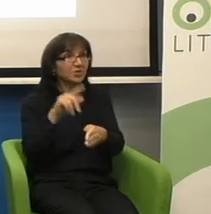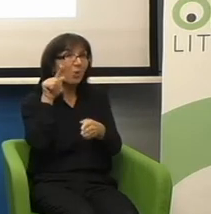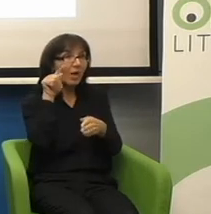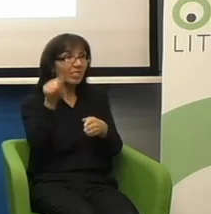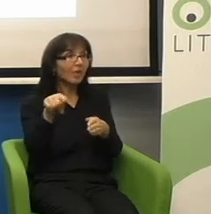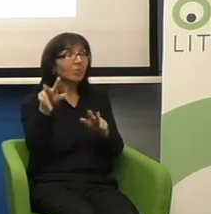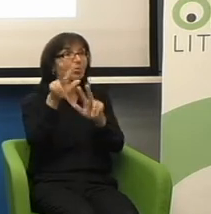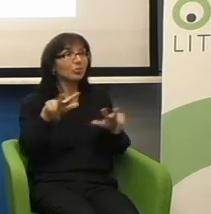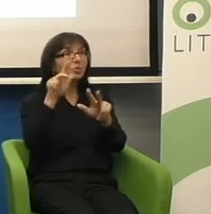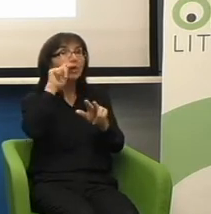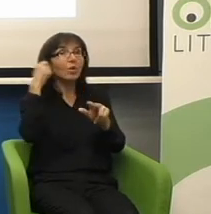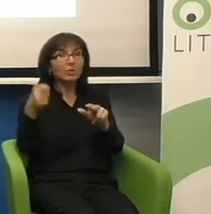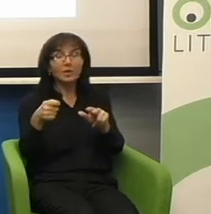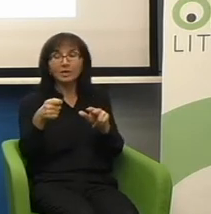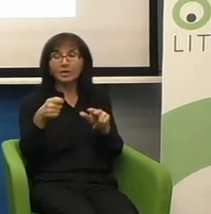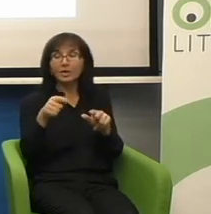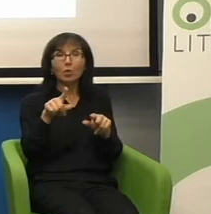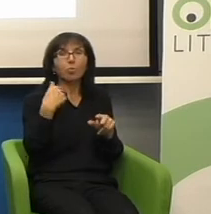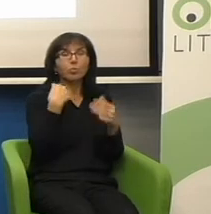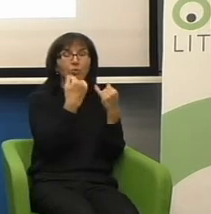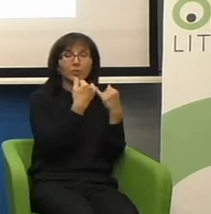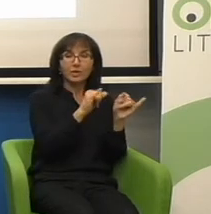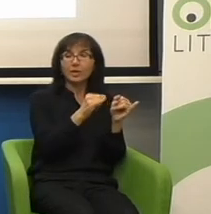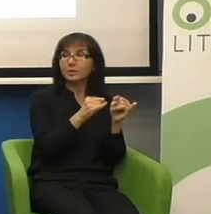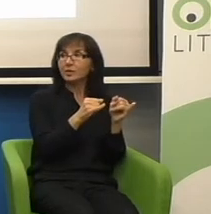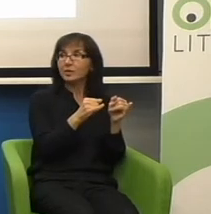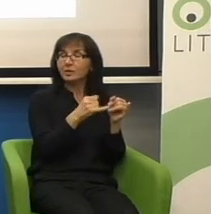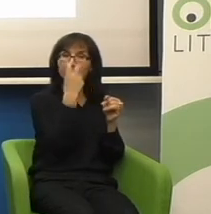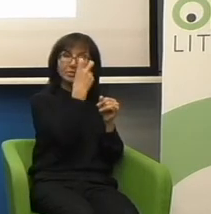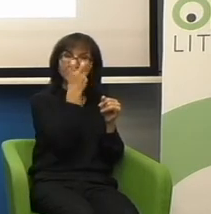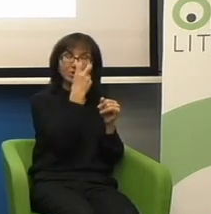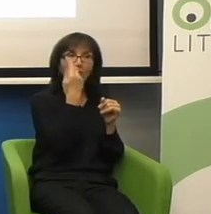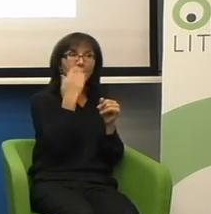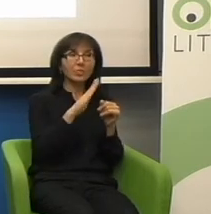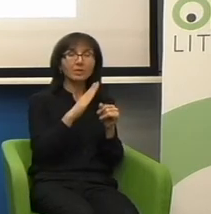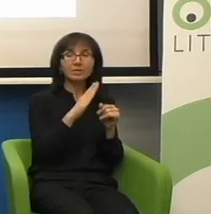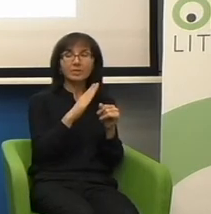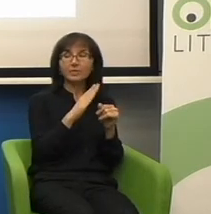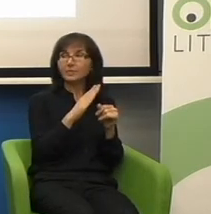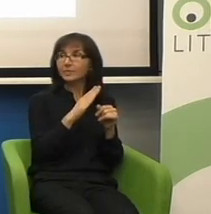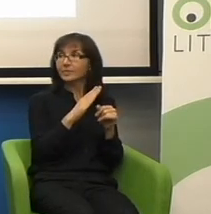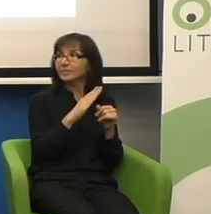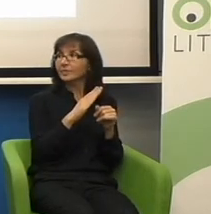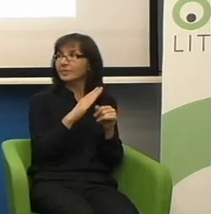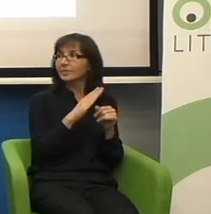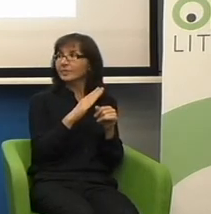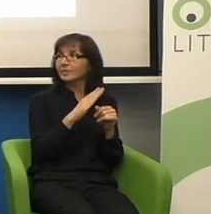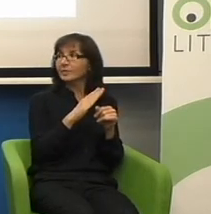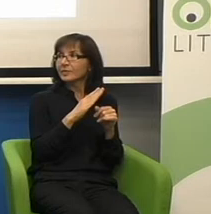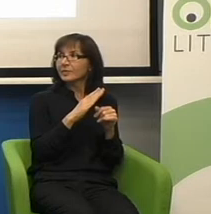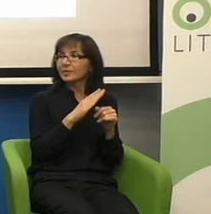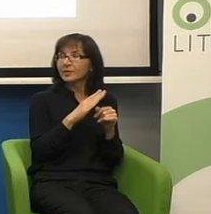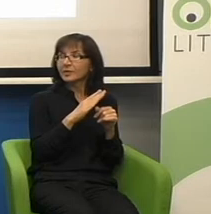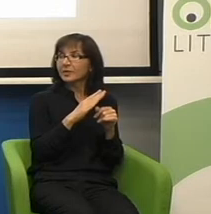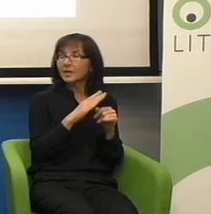swoim synem. Nie, to było inaczej. Bo to jest ciekawe bardzo. To słuchamy, proszę się podzielić. Nie,